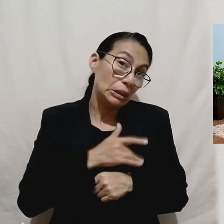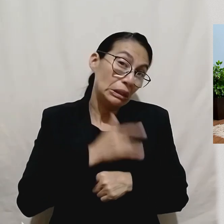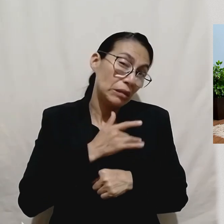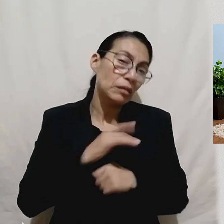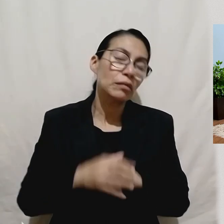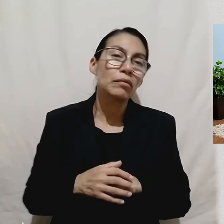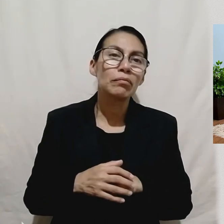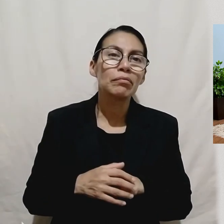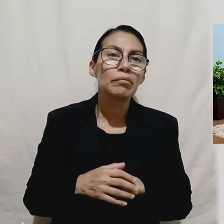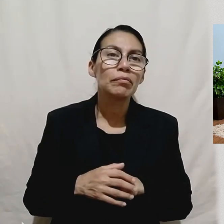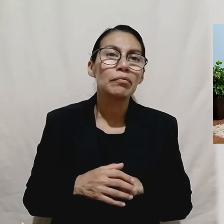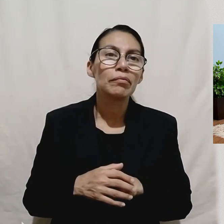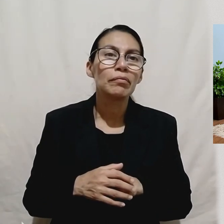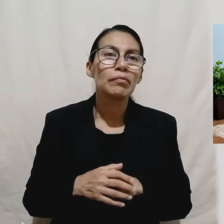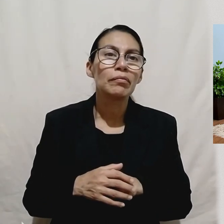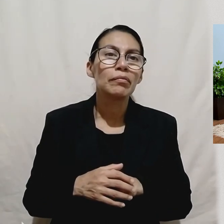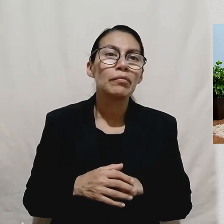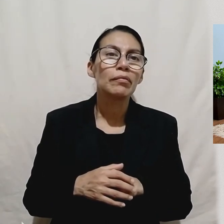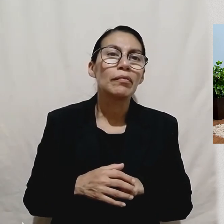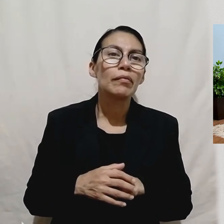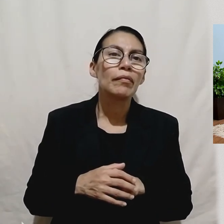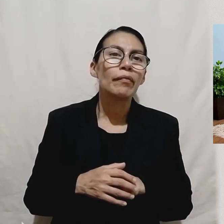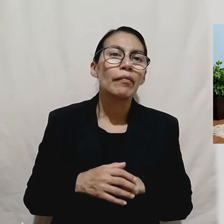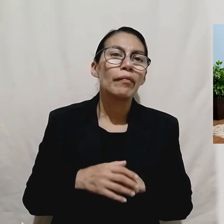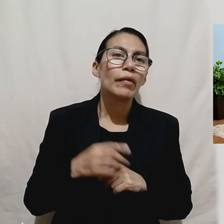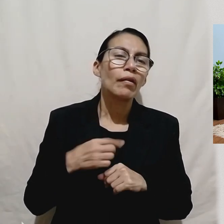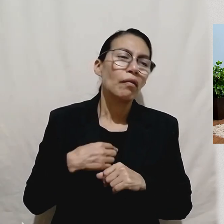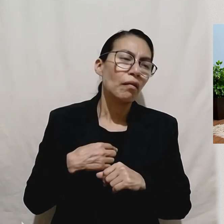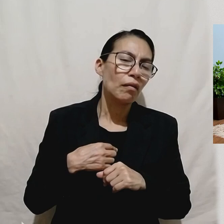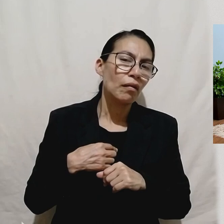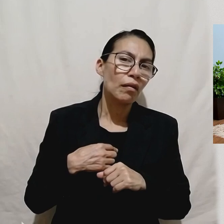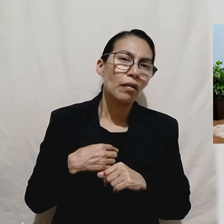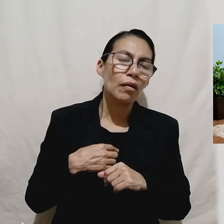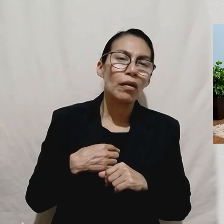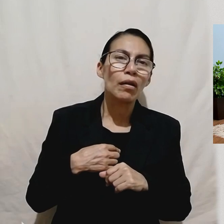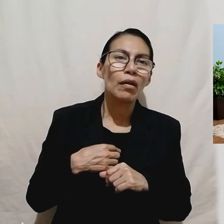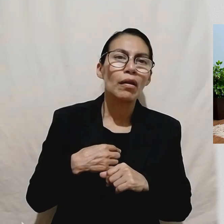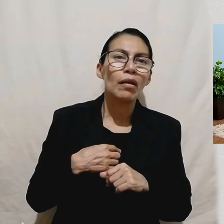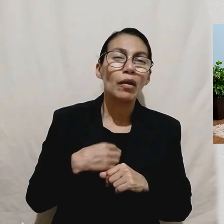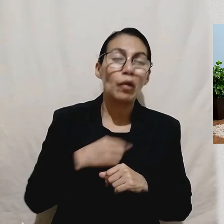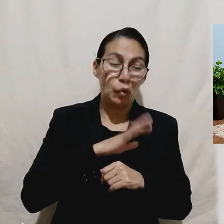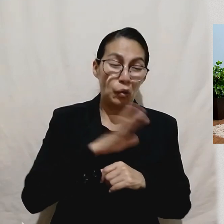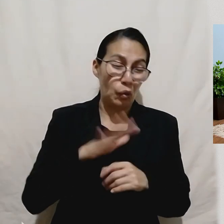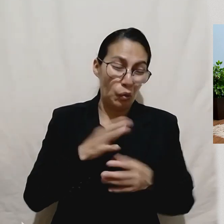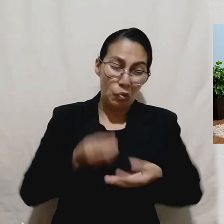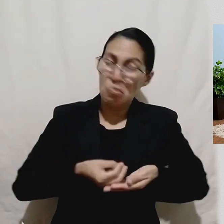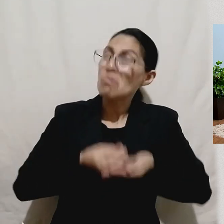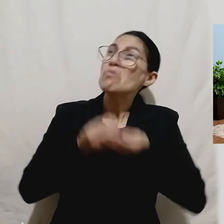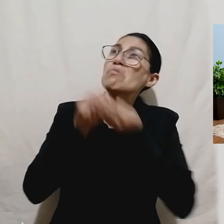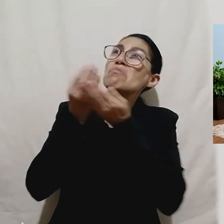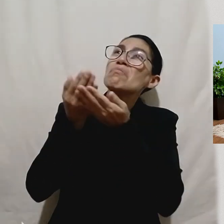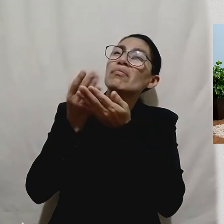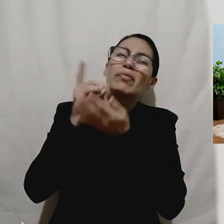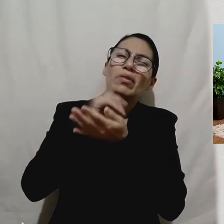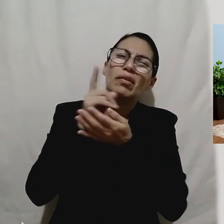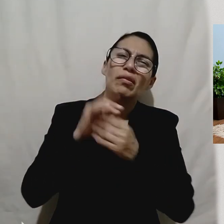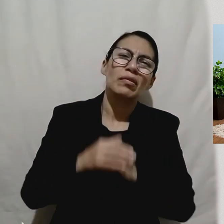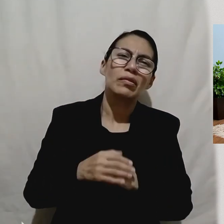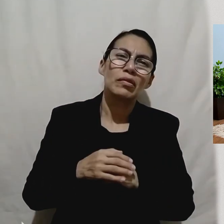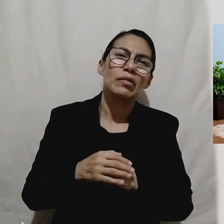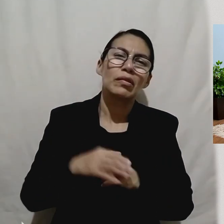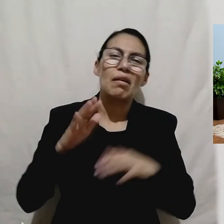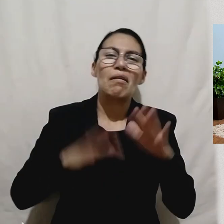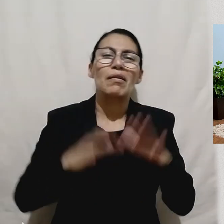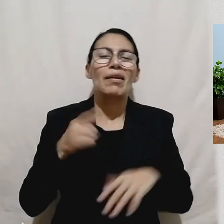que tenemos que no es tanto de de podernos vernos vulnerables ante Dios sino tener esa esa fachada de